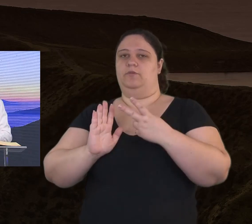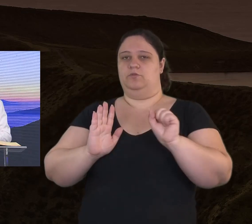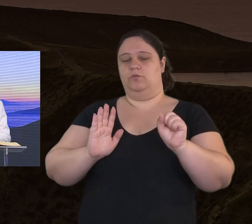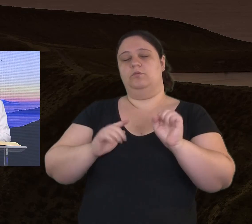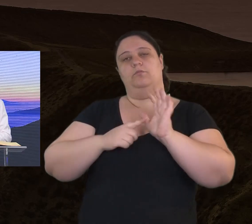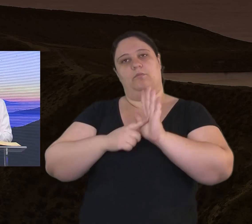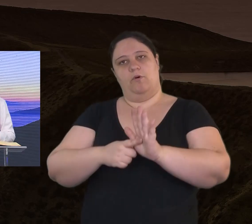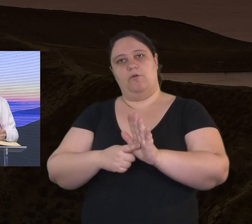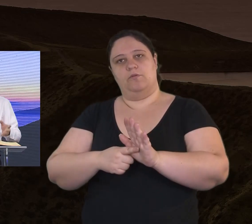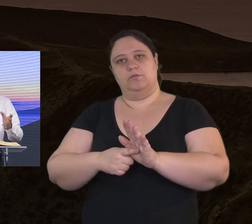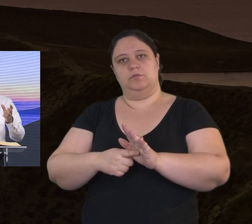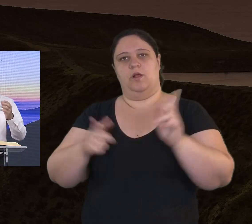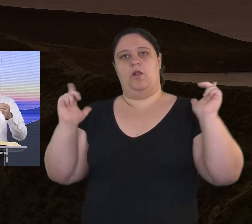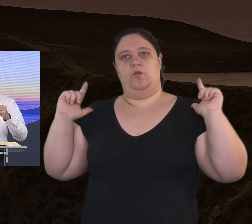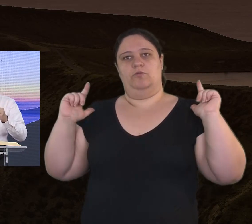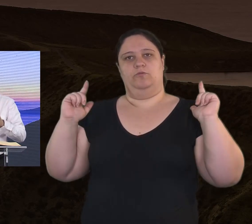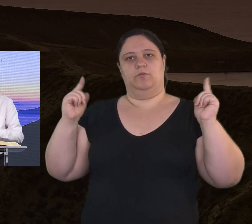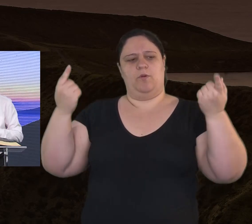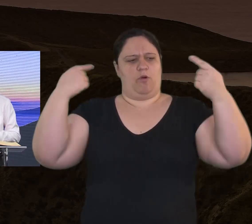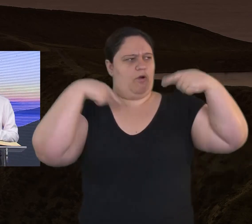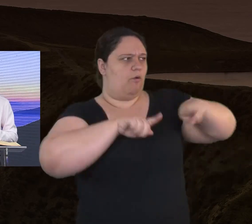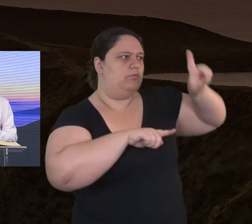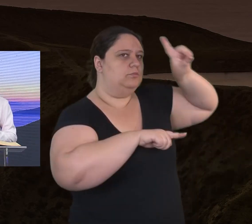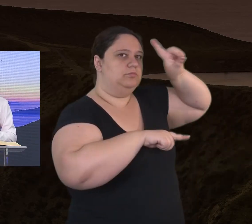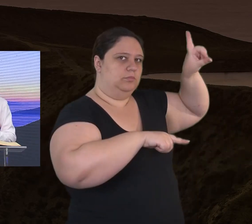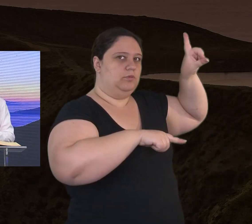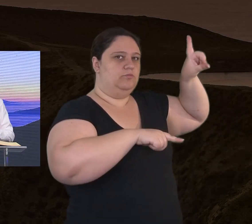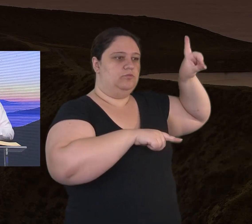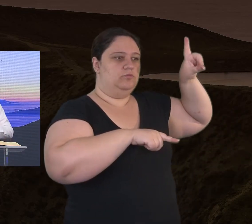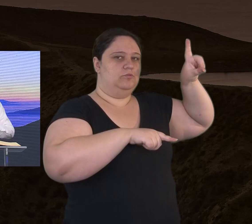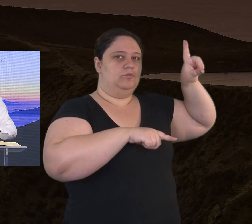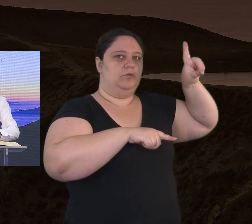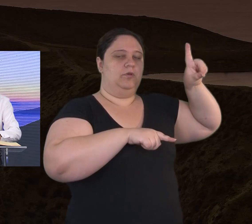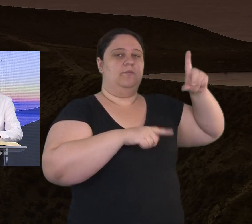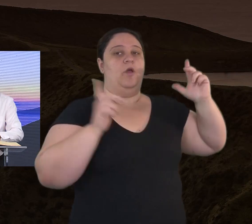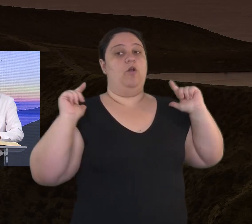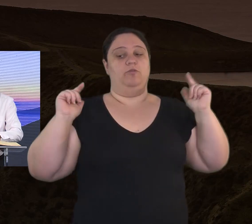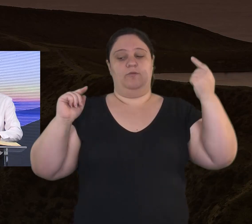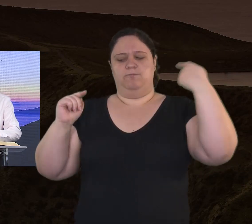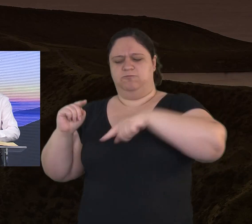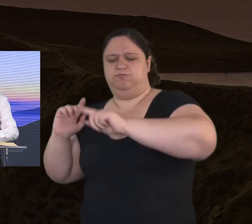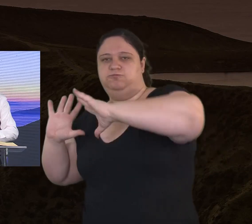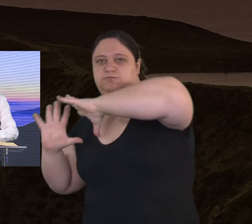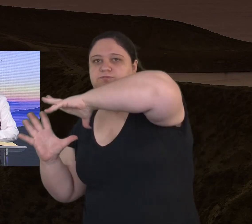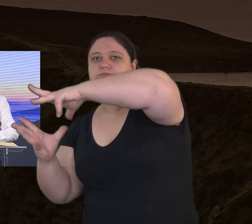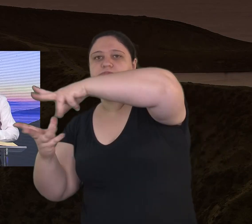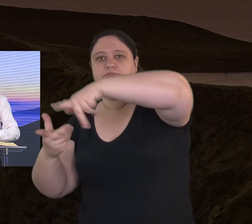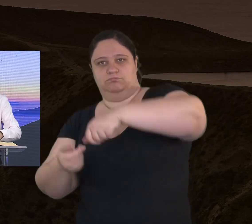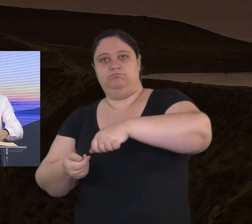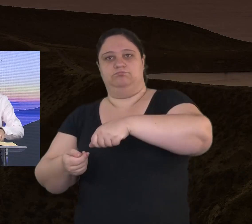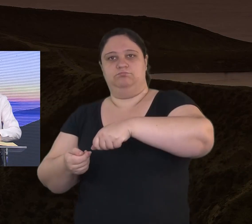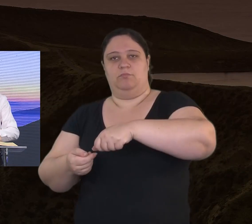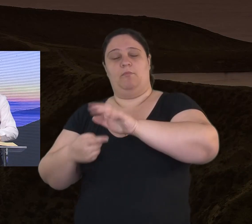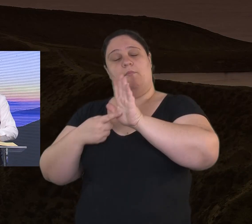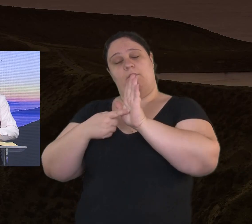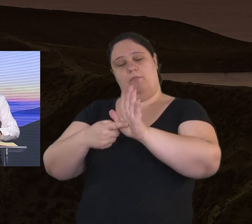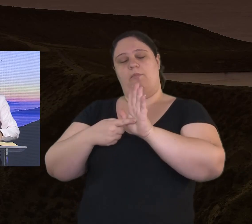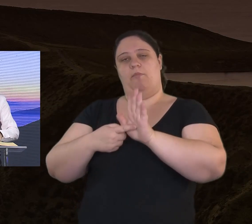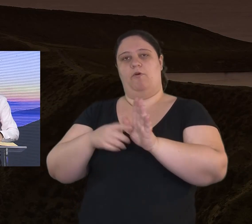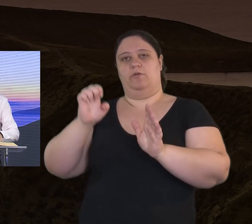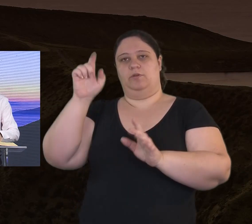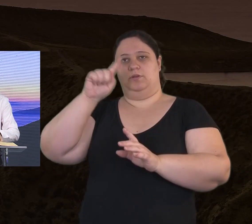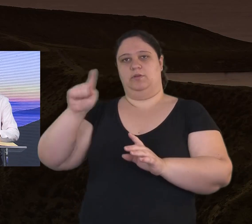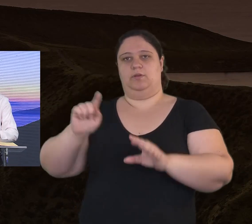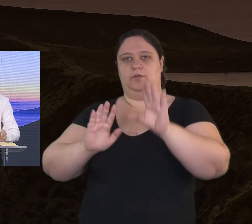contra Deus, Deus o lançou para a terra, né? É isso que diz em Ezequiel